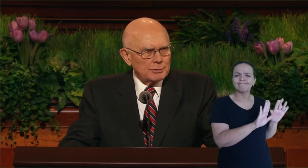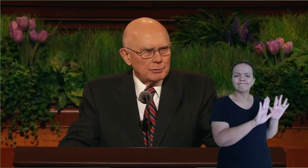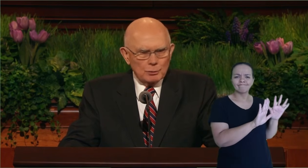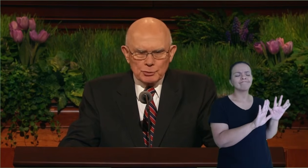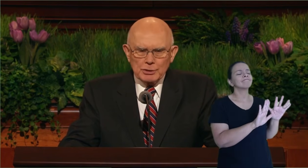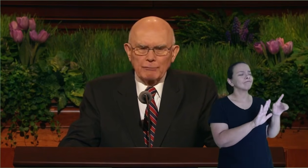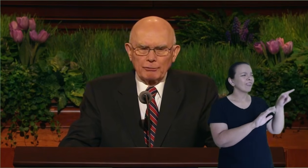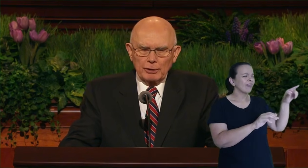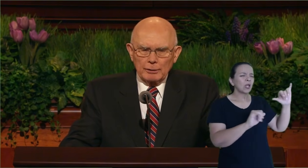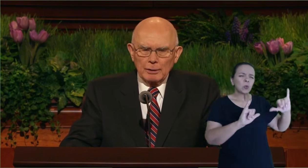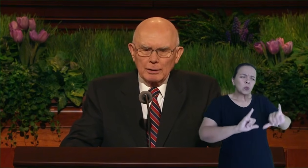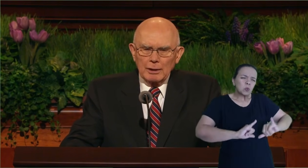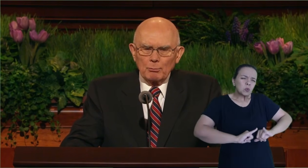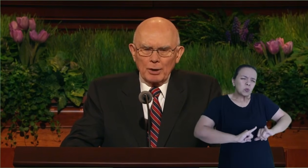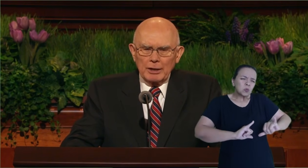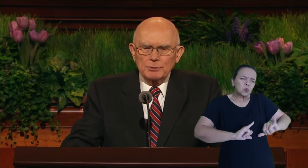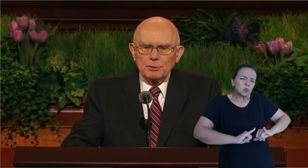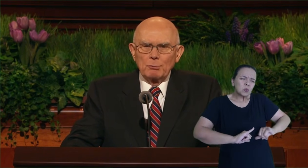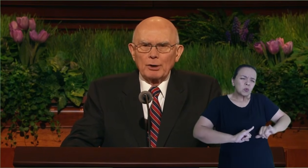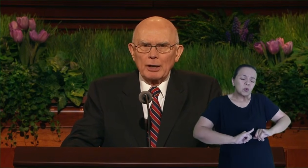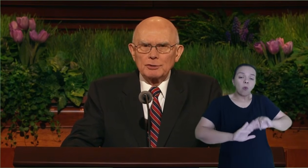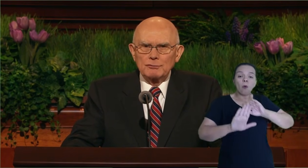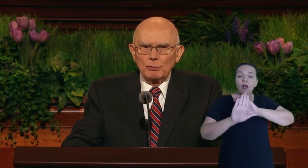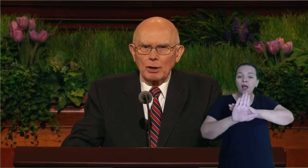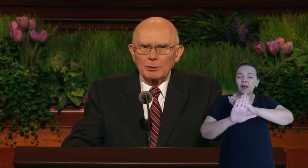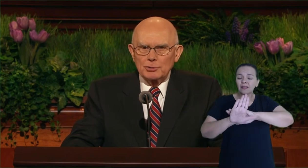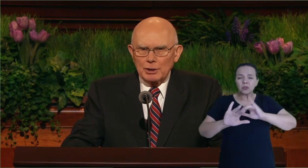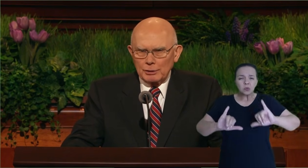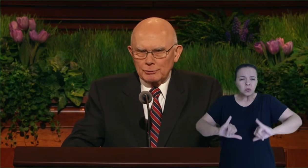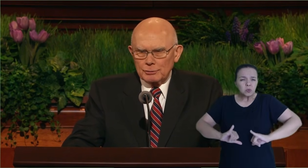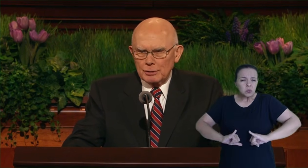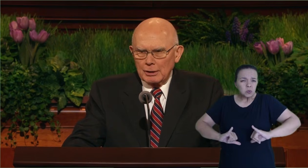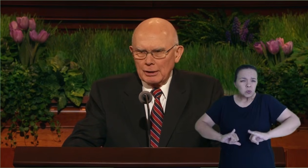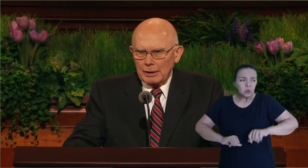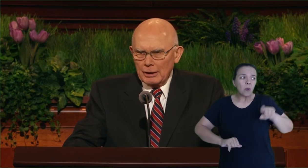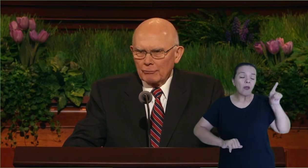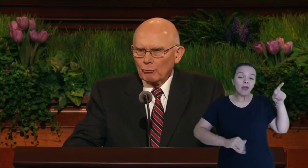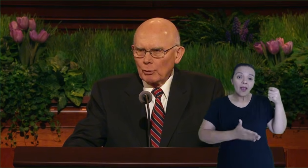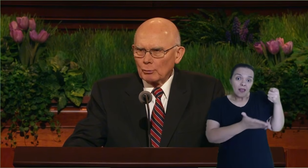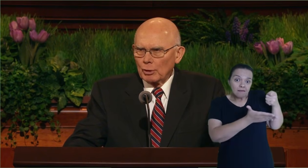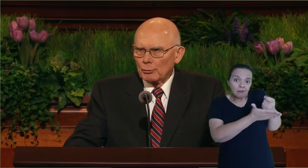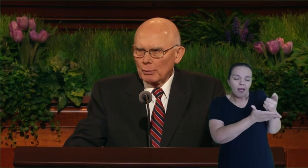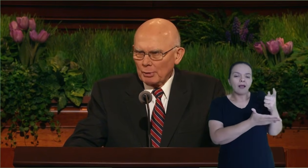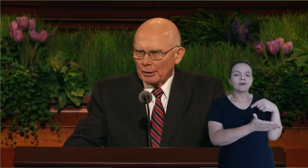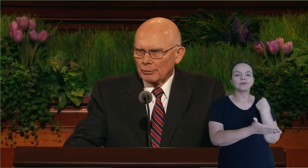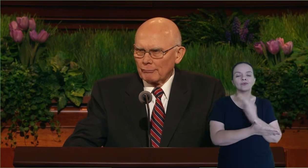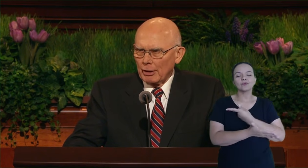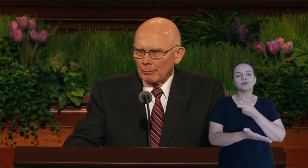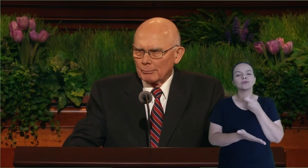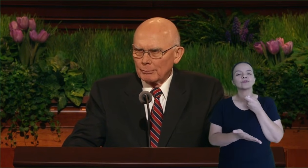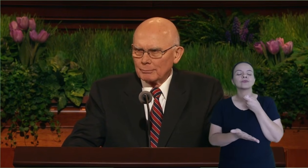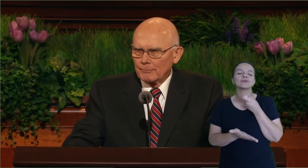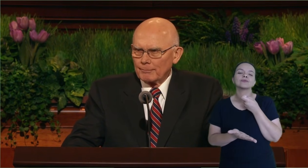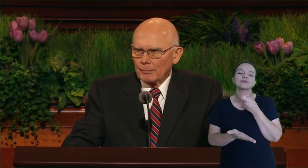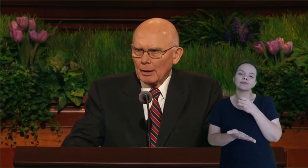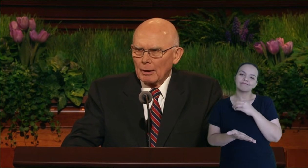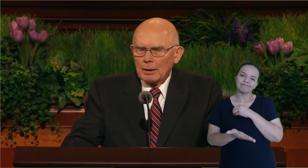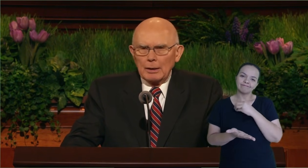cujo sacrifício expiatório, cujo sofrimento paga o preço por nossos pecados se nos